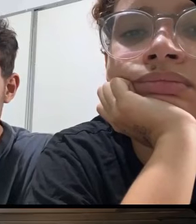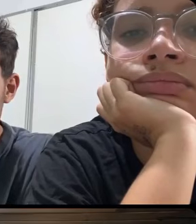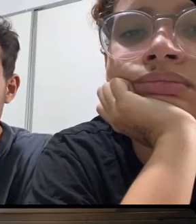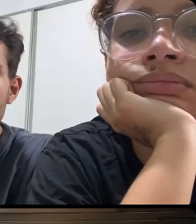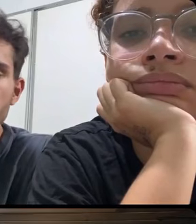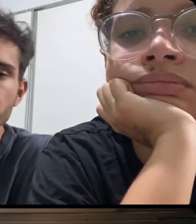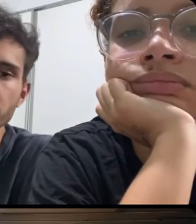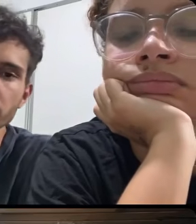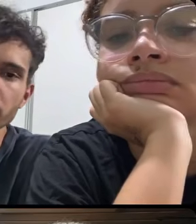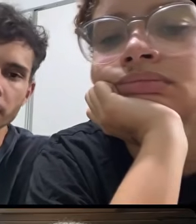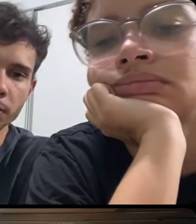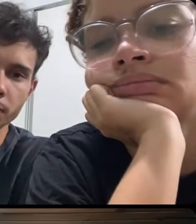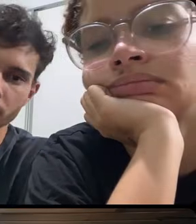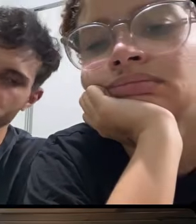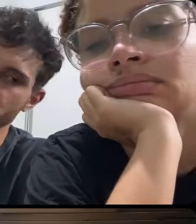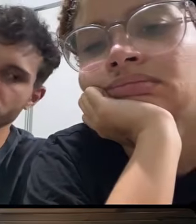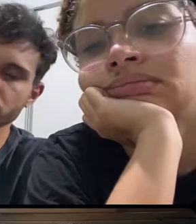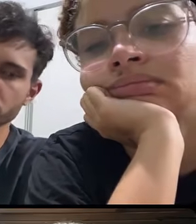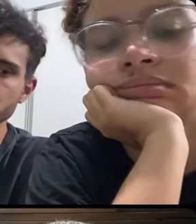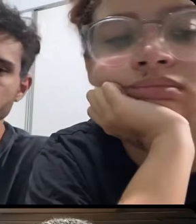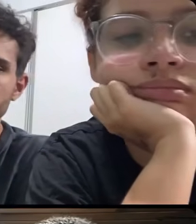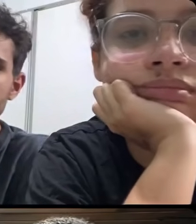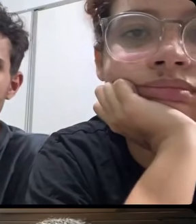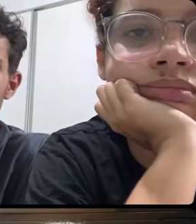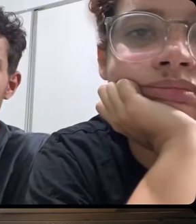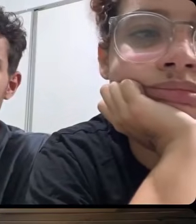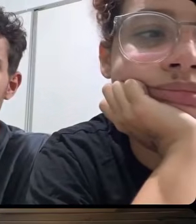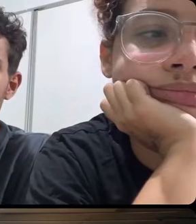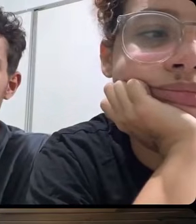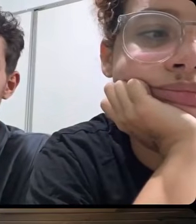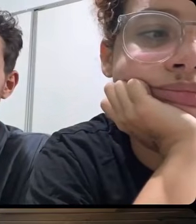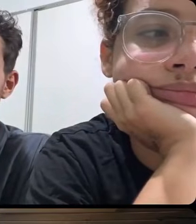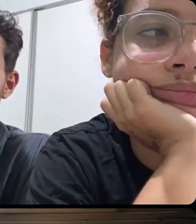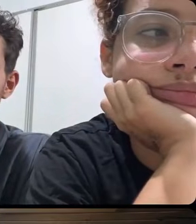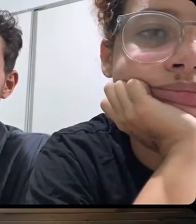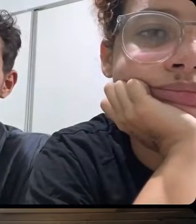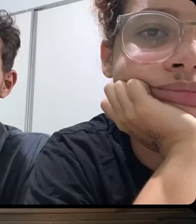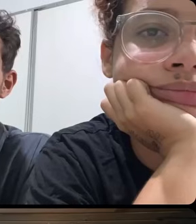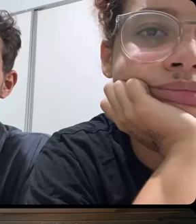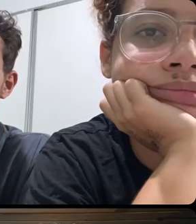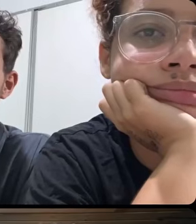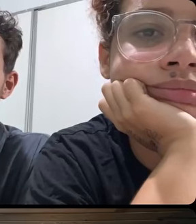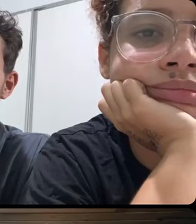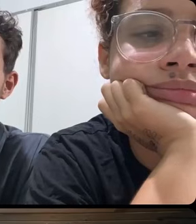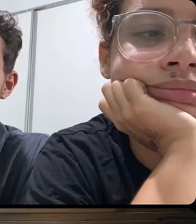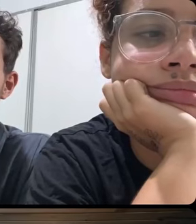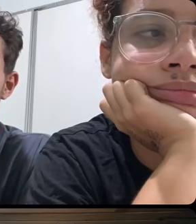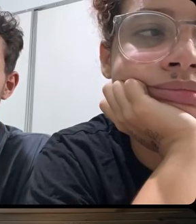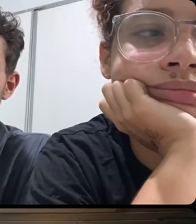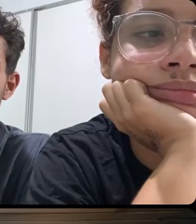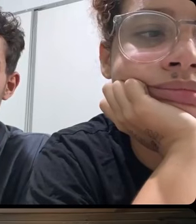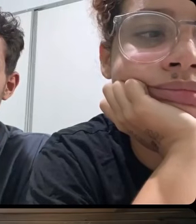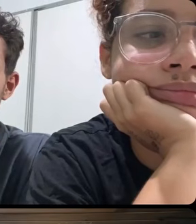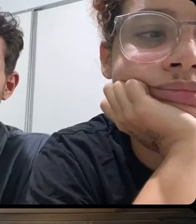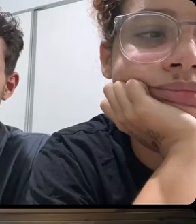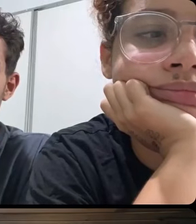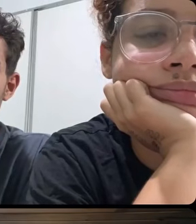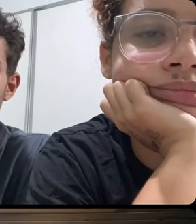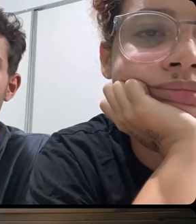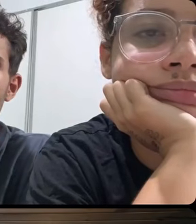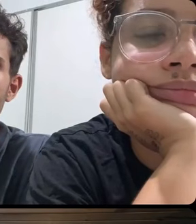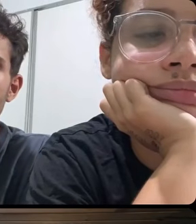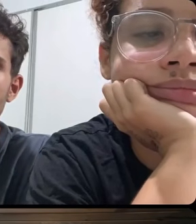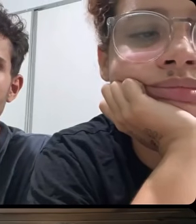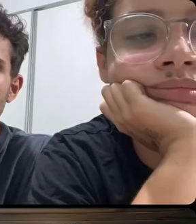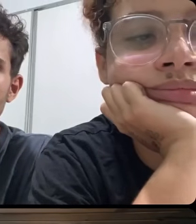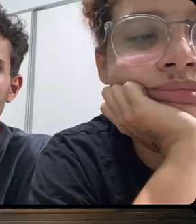com certeza, né? É uma experiência sobrenatural, uma experiência única, que os pais incentivem os filhos, né? E que para